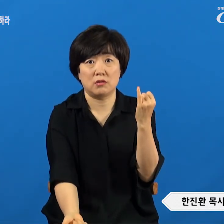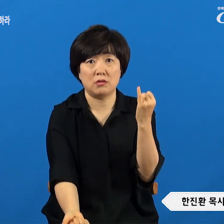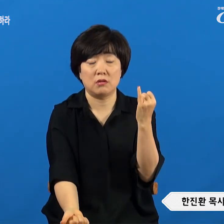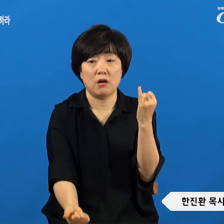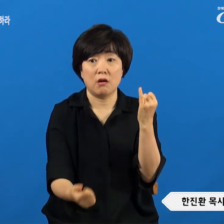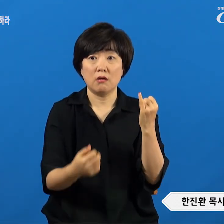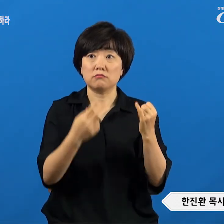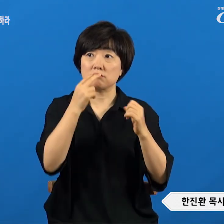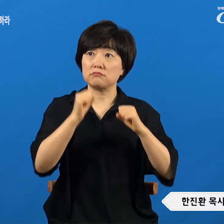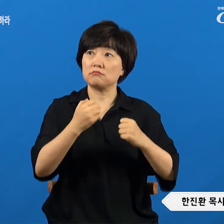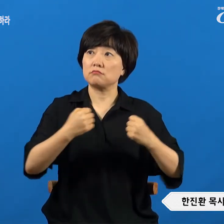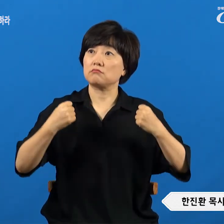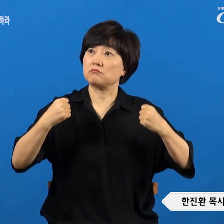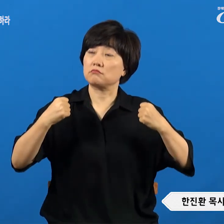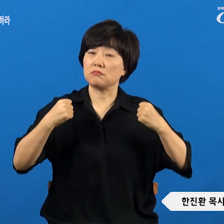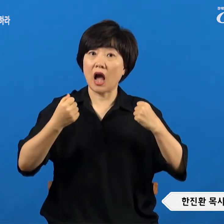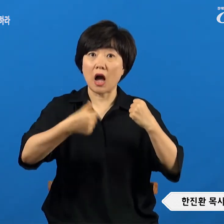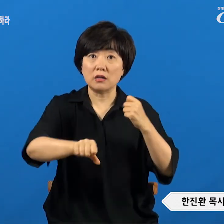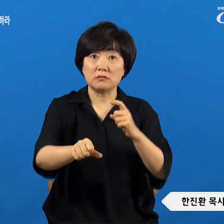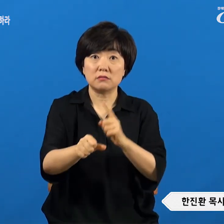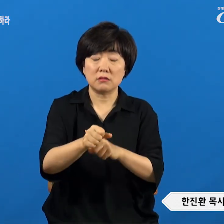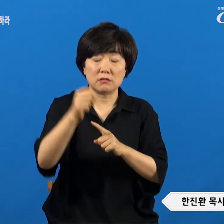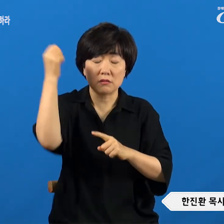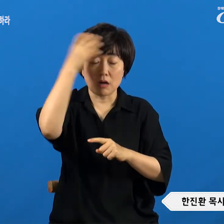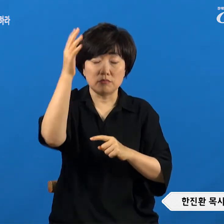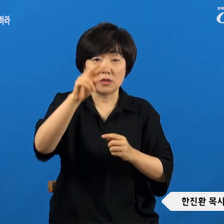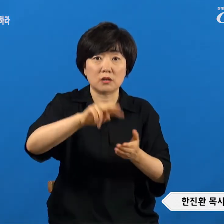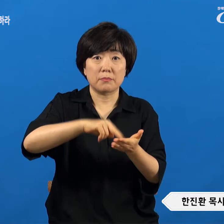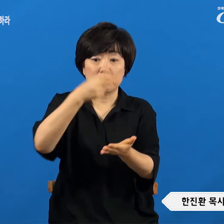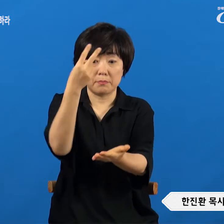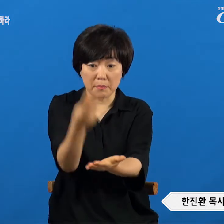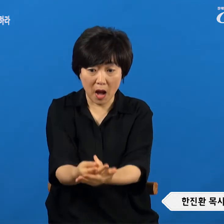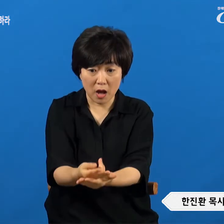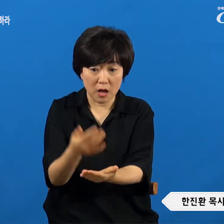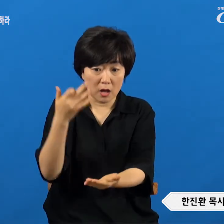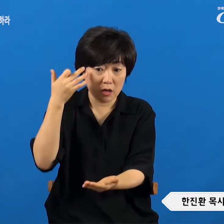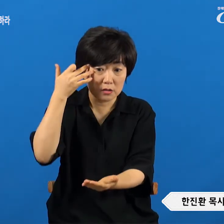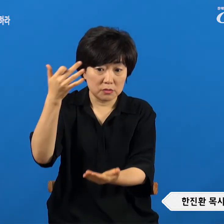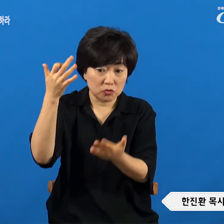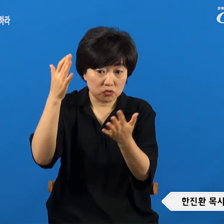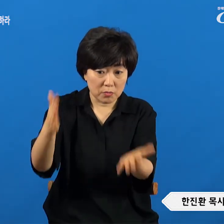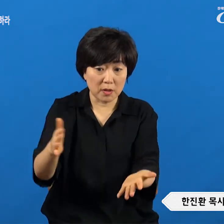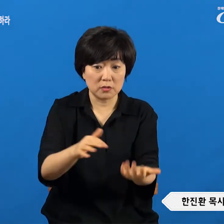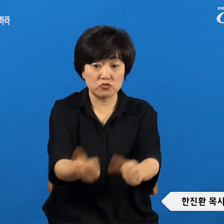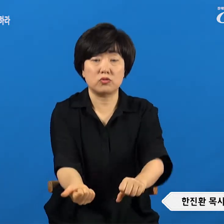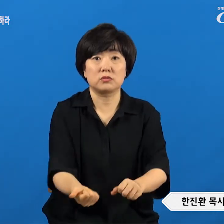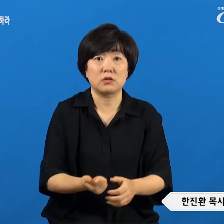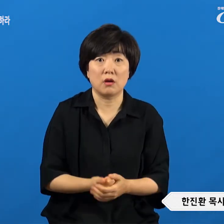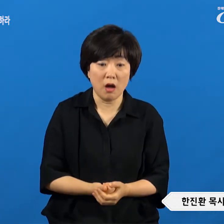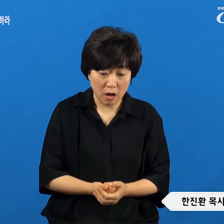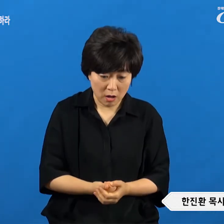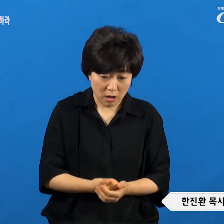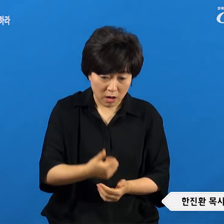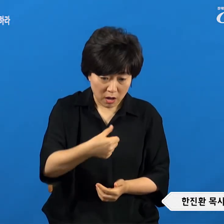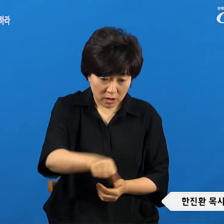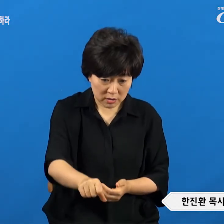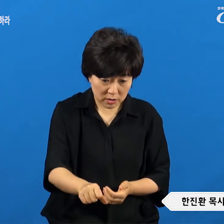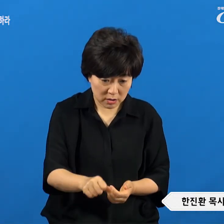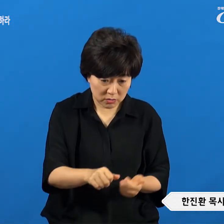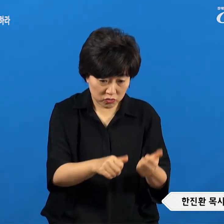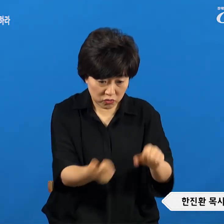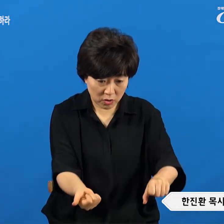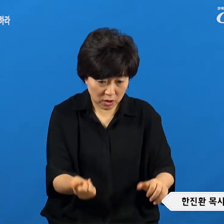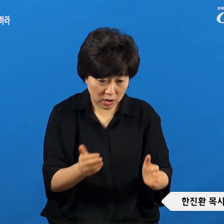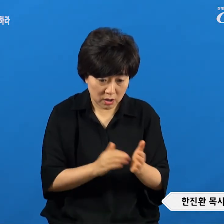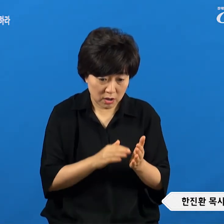쓰러져서 19일 만에 그대로 세상을 떠나고 말았습니다. 아들을 그렇게 허망하게 보내고